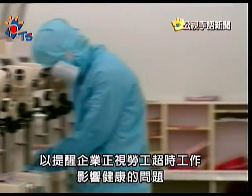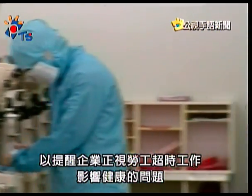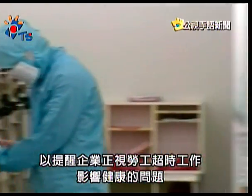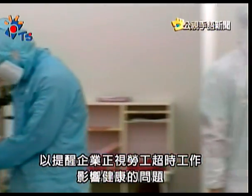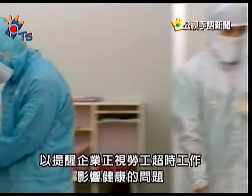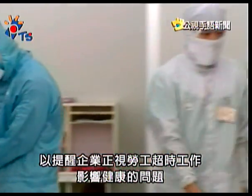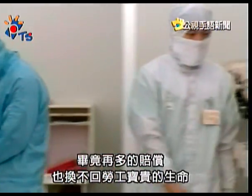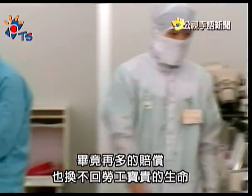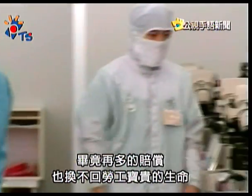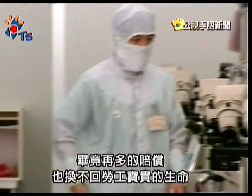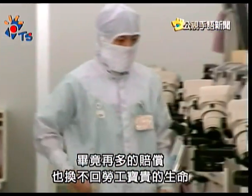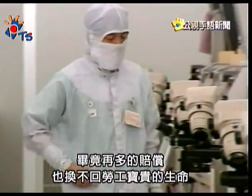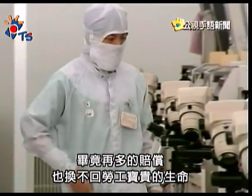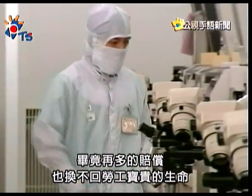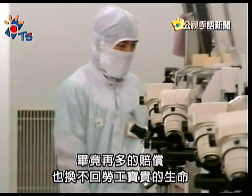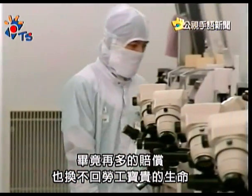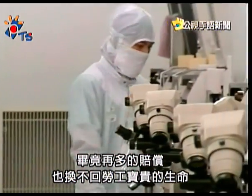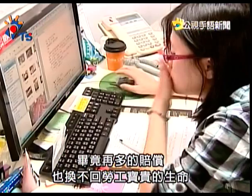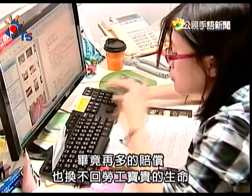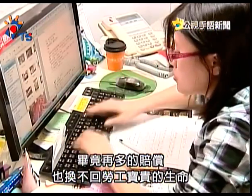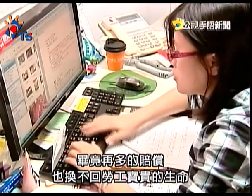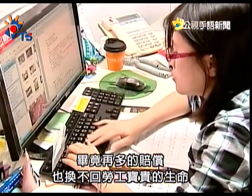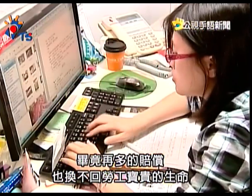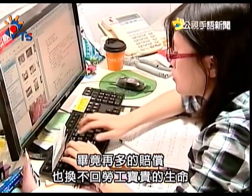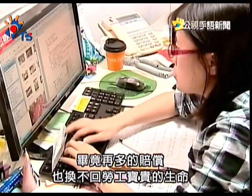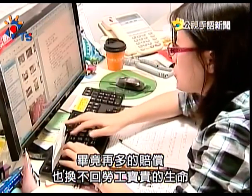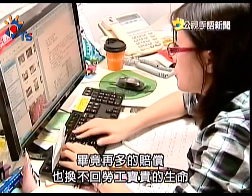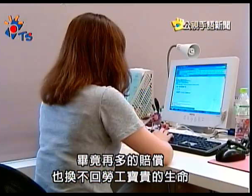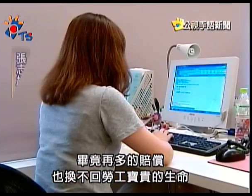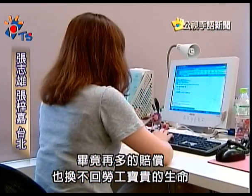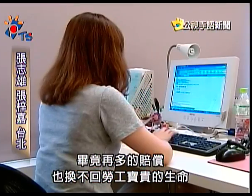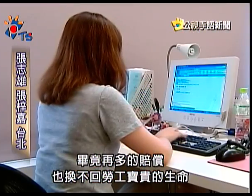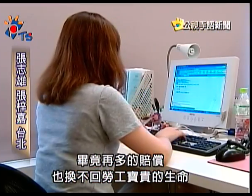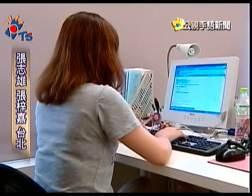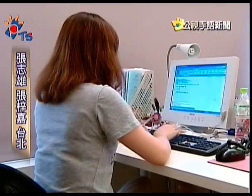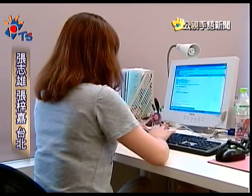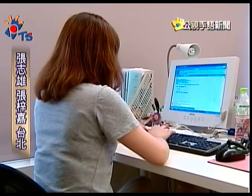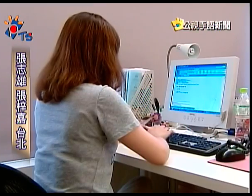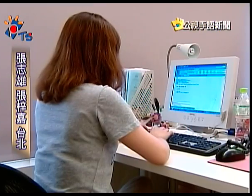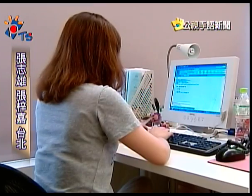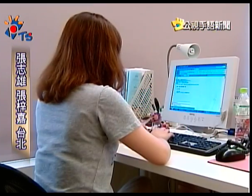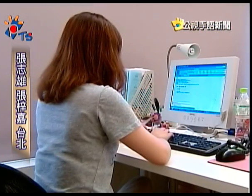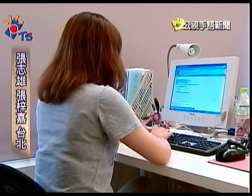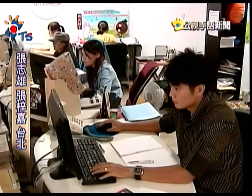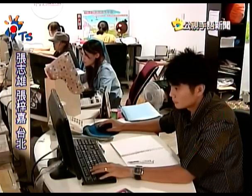题。毕竟再多的赔偿也换不回劳工宝贵的生命。记者张雄、张子佳台北报道。